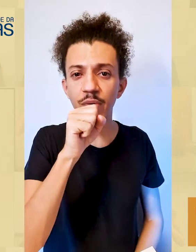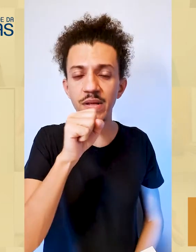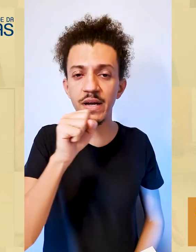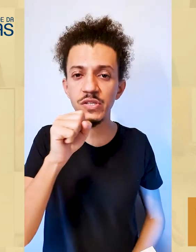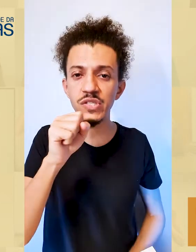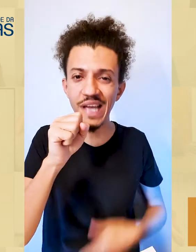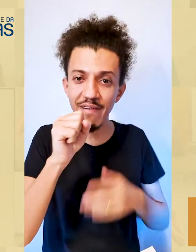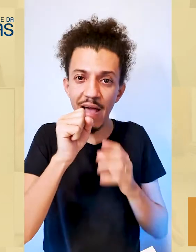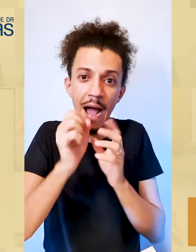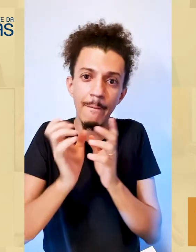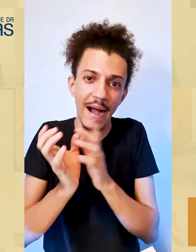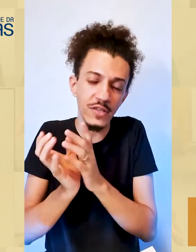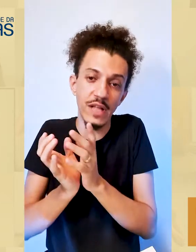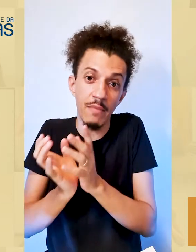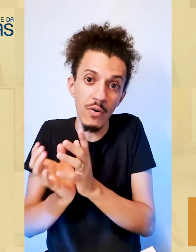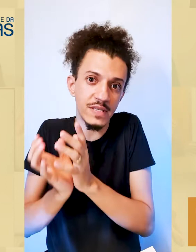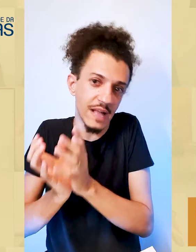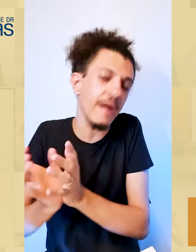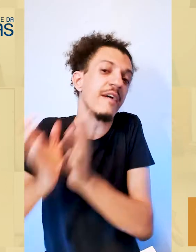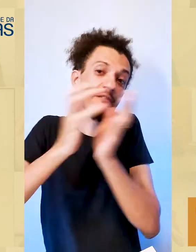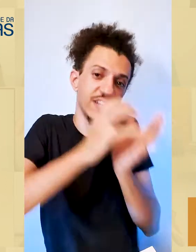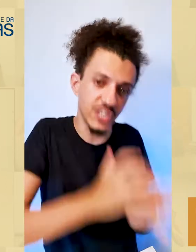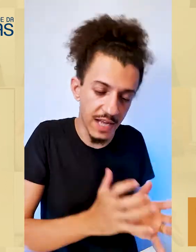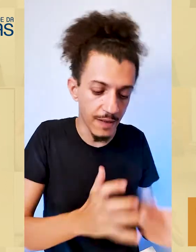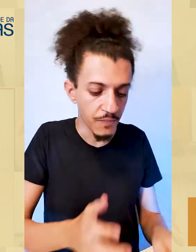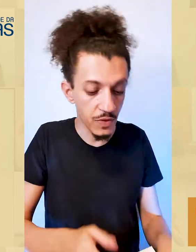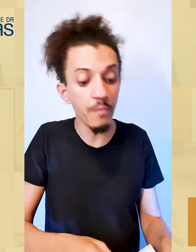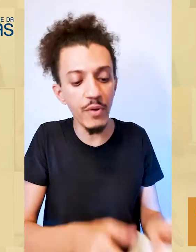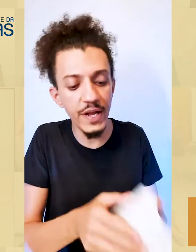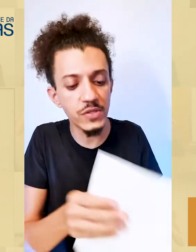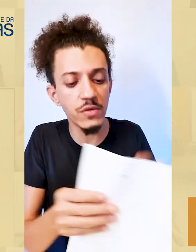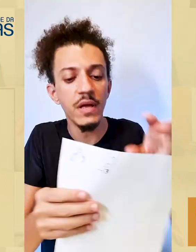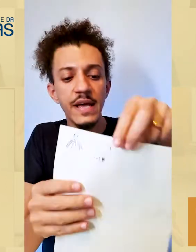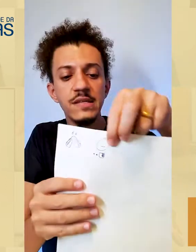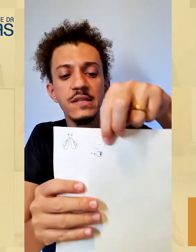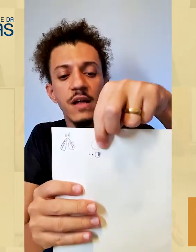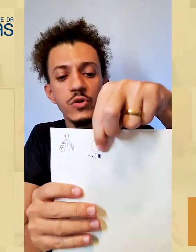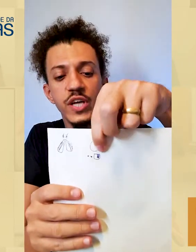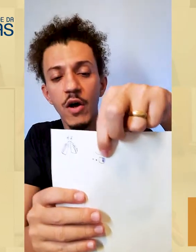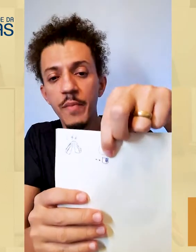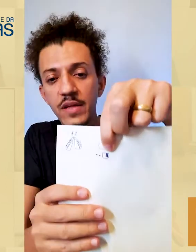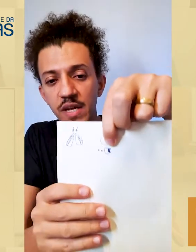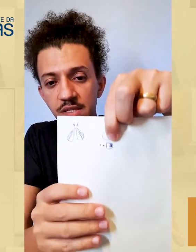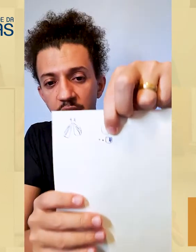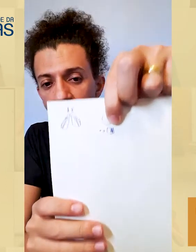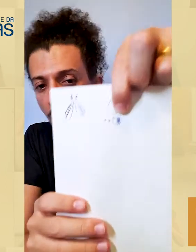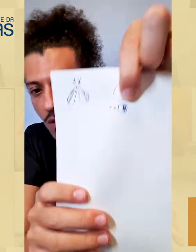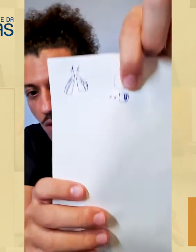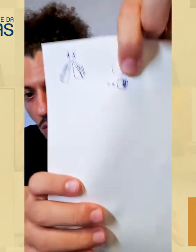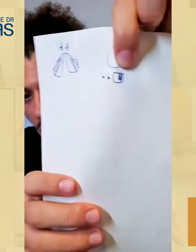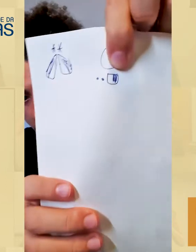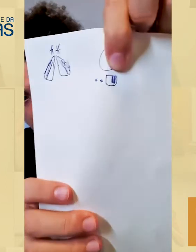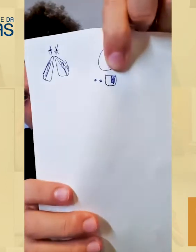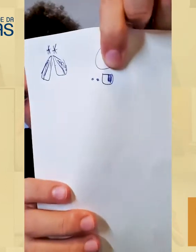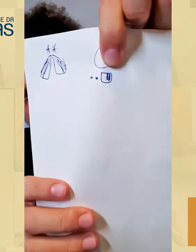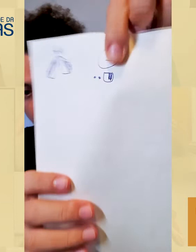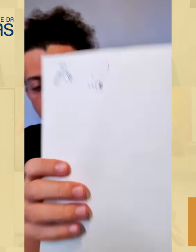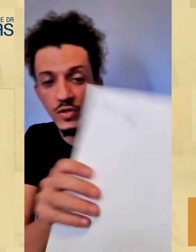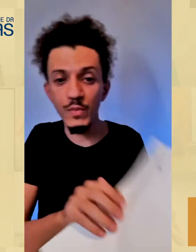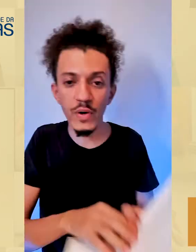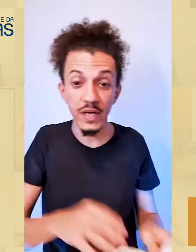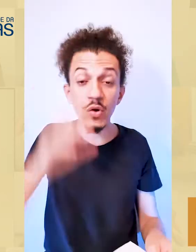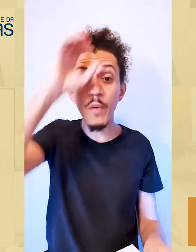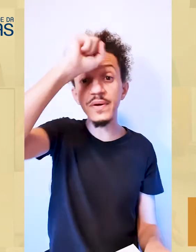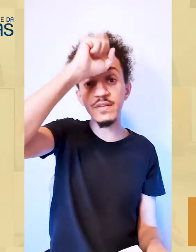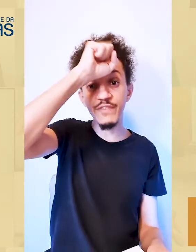mais importante é a parte da mão que está fechada. Então, por isso, esse sinal geralmente é escrito com a configuração